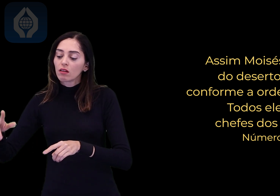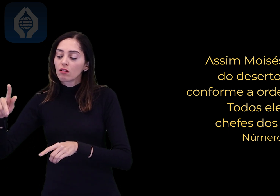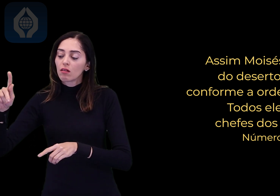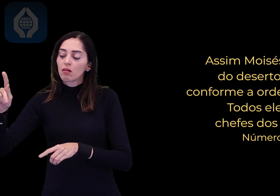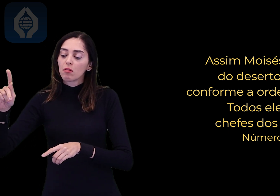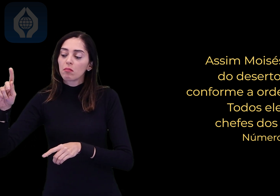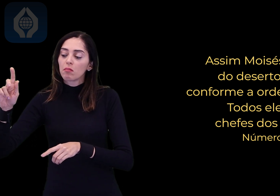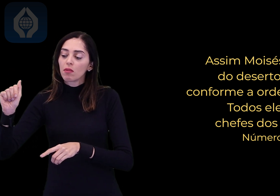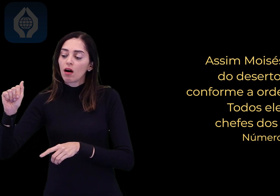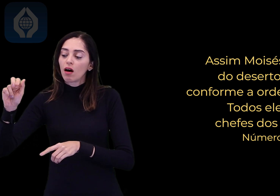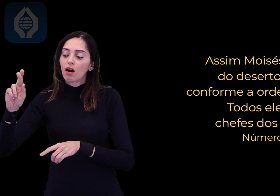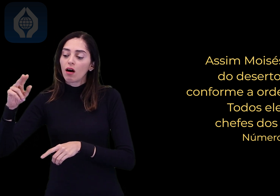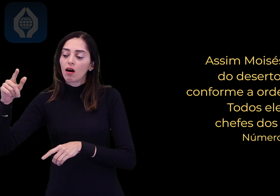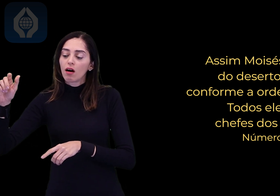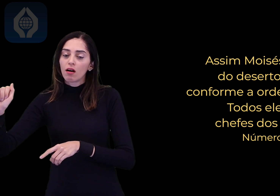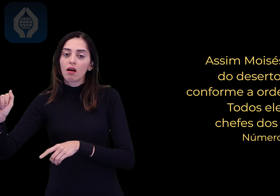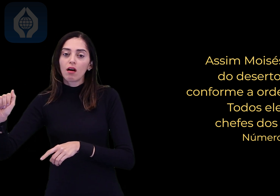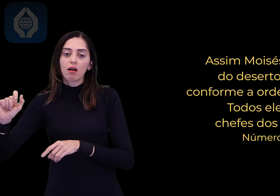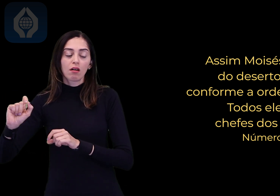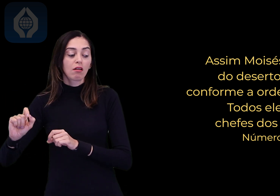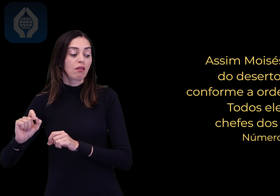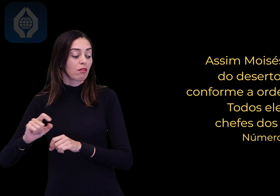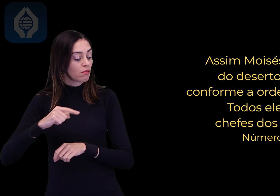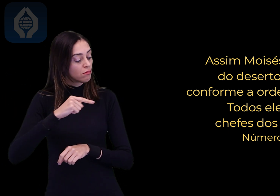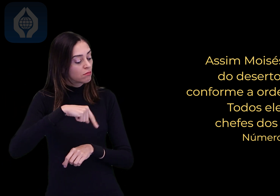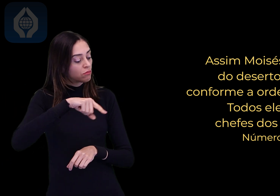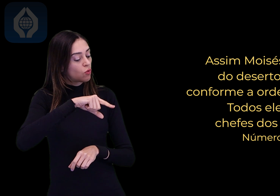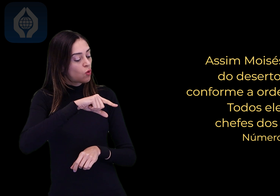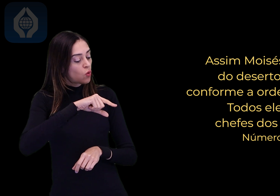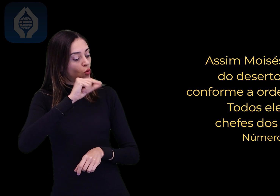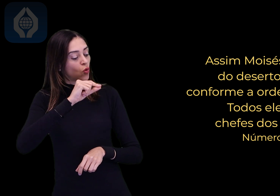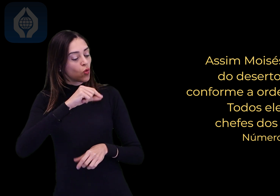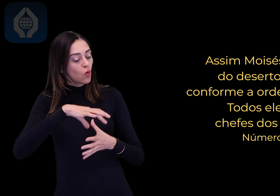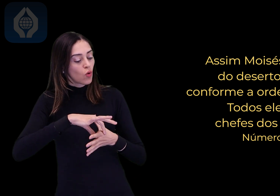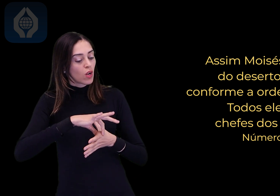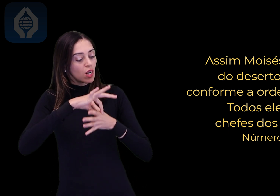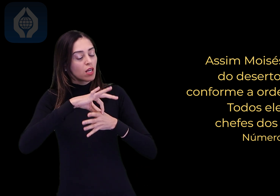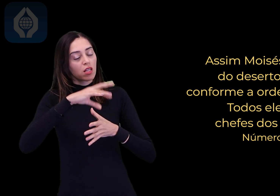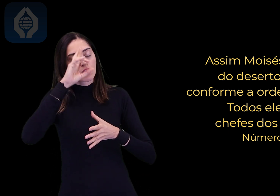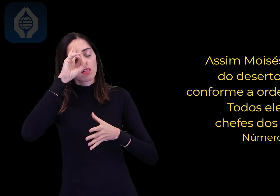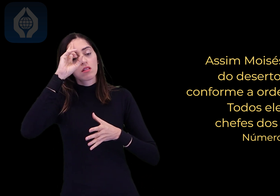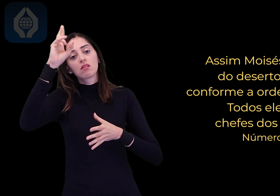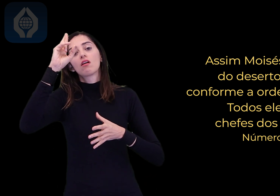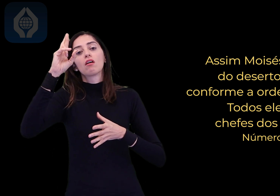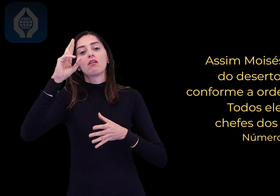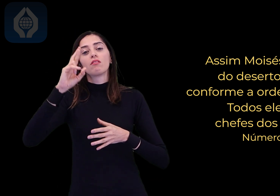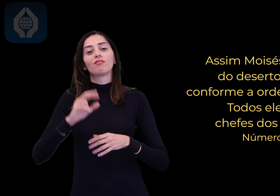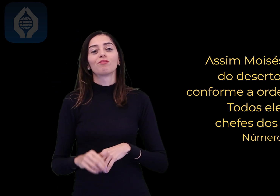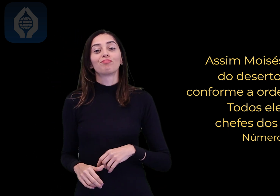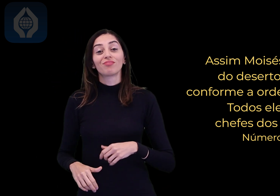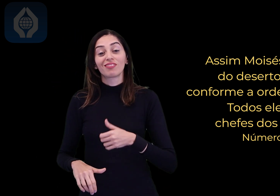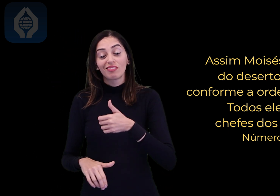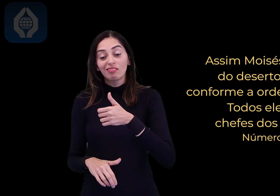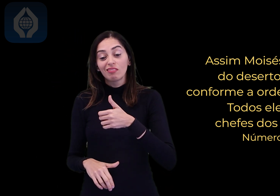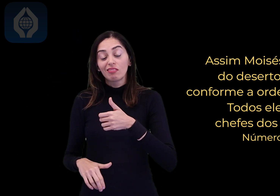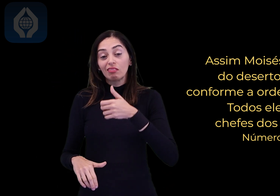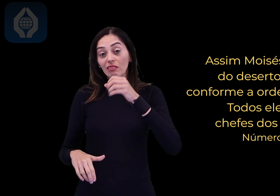de Pará, conforme a ordem do Senhor. Todos eles eram chefes dos israelitas. 10